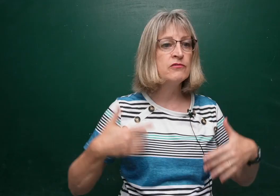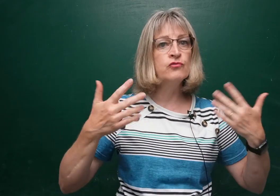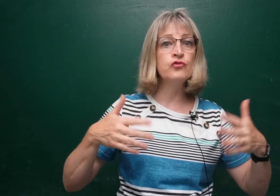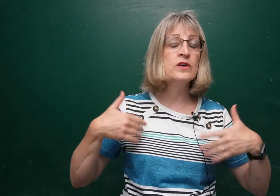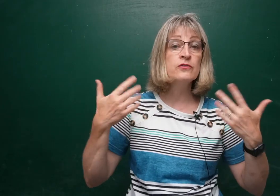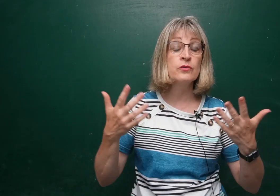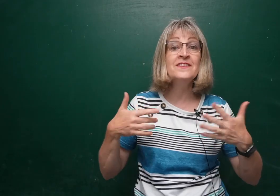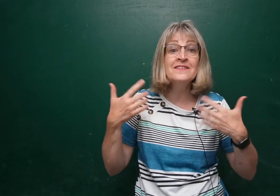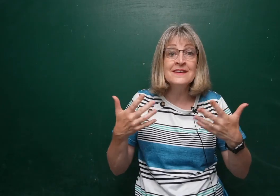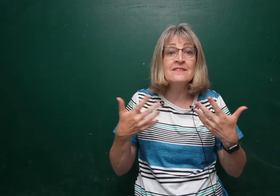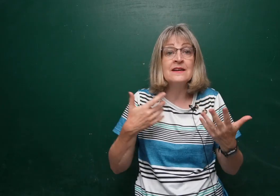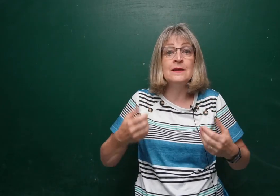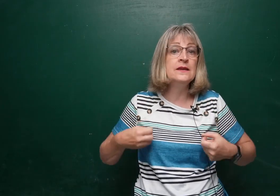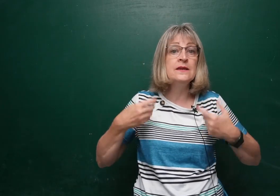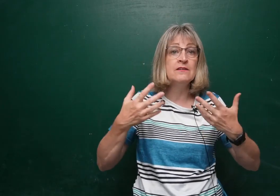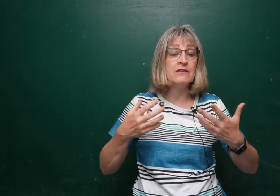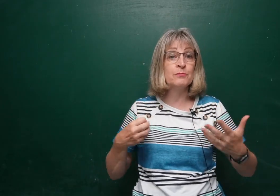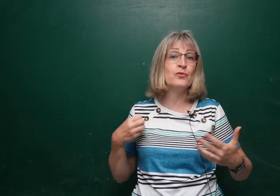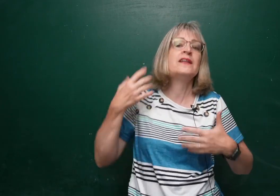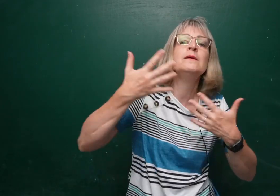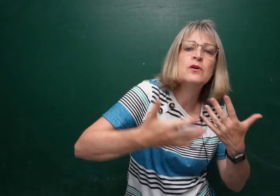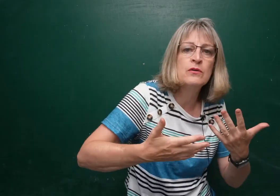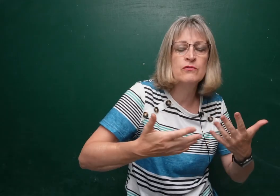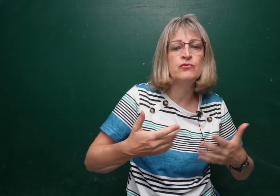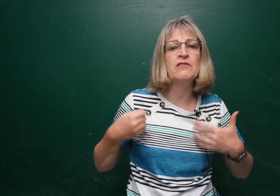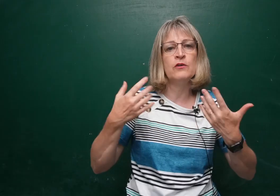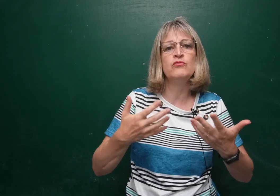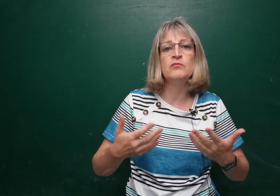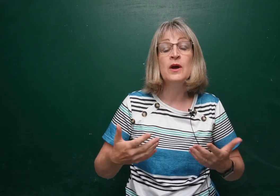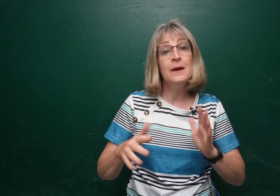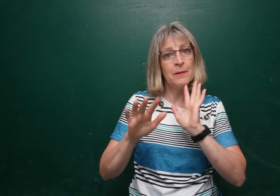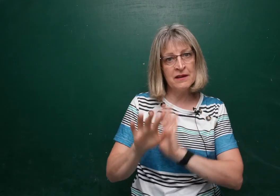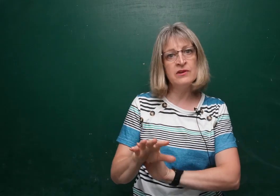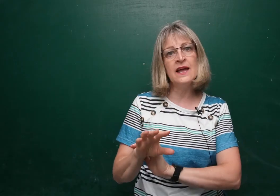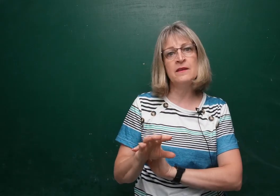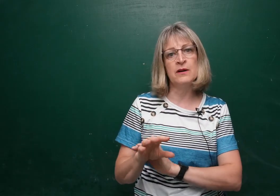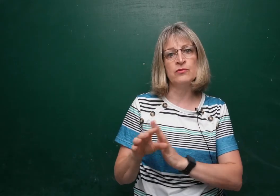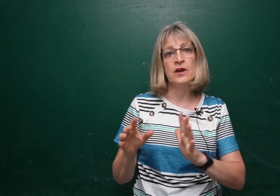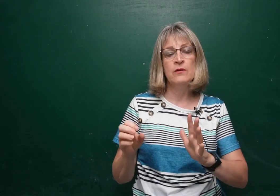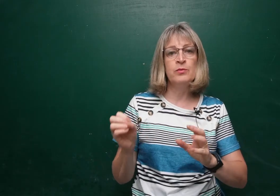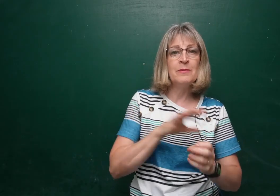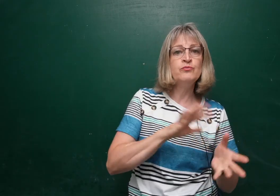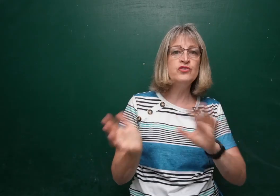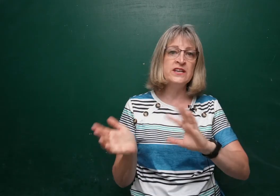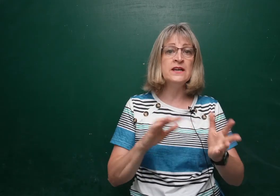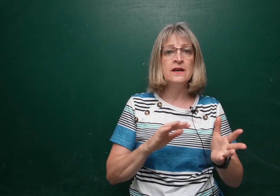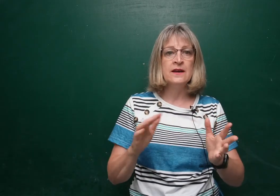que vous choisissiez celle qui va spontanément vouloir faire le mouvement. Mais après, vous la gardez par contre. Vous ne pouvez pas bouger. Et